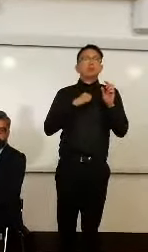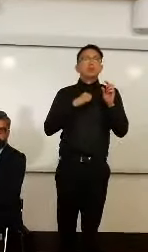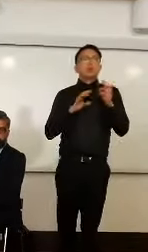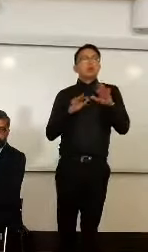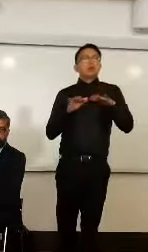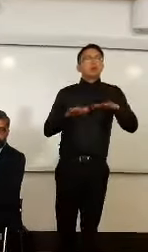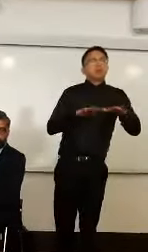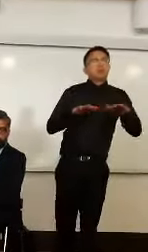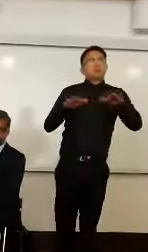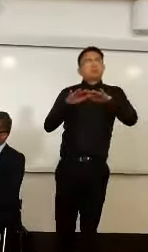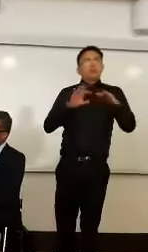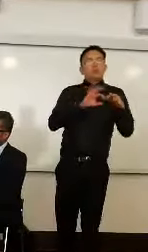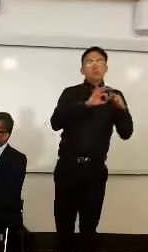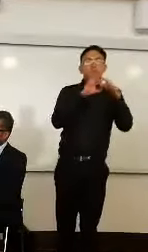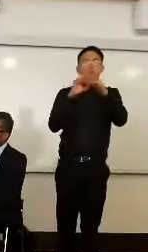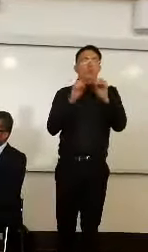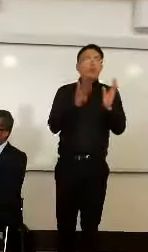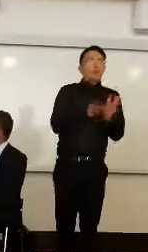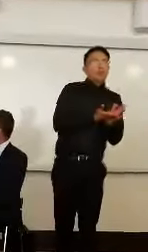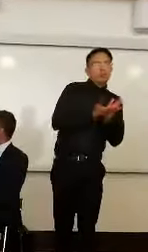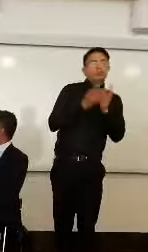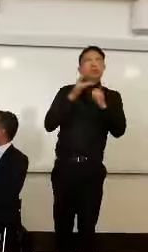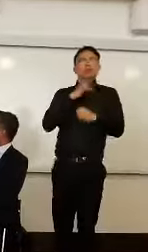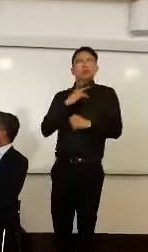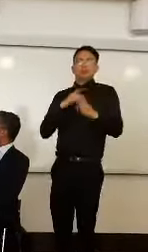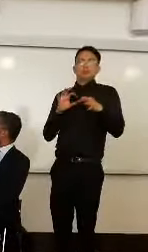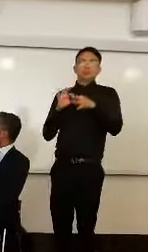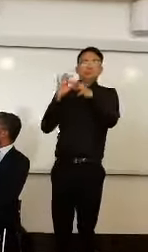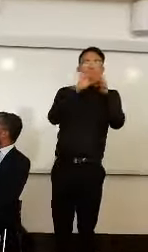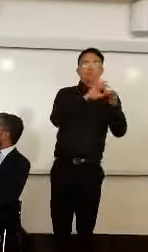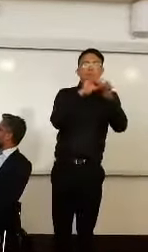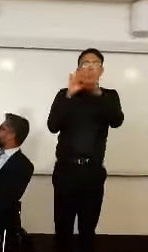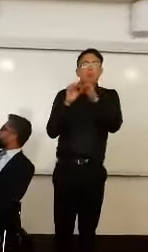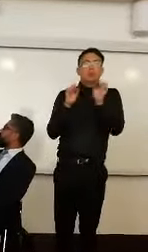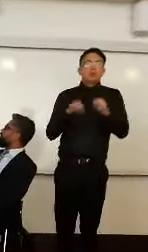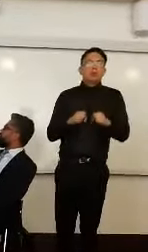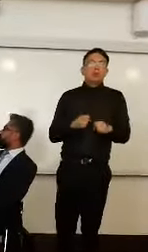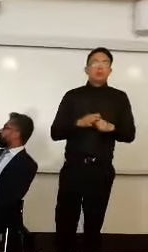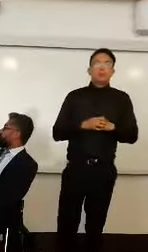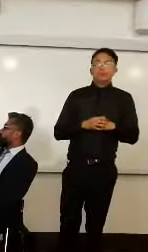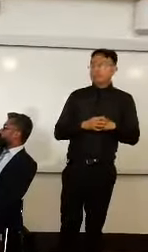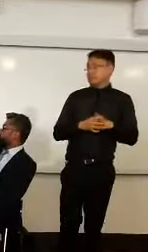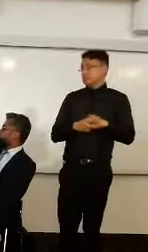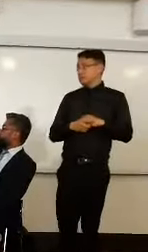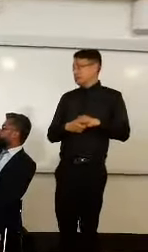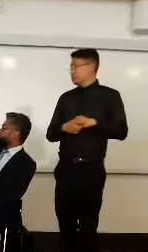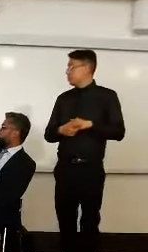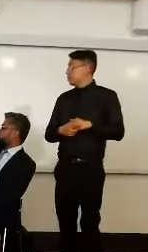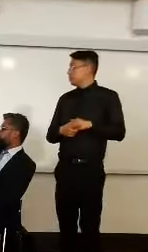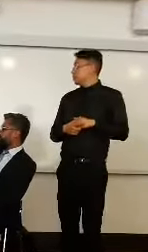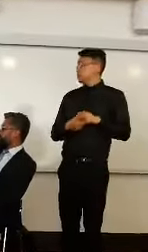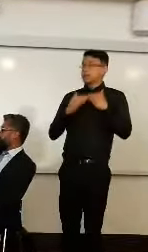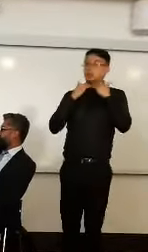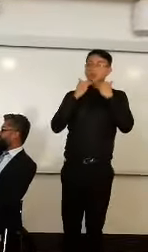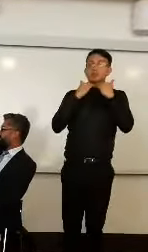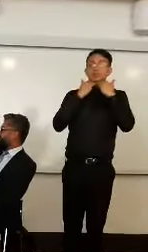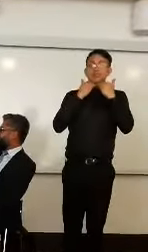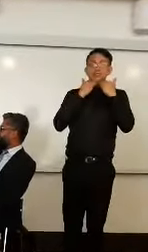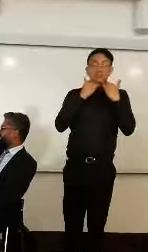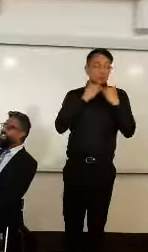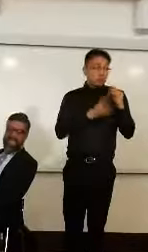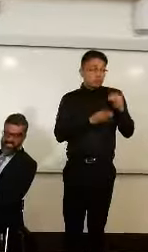y allá aplicamos estas acciones. ¿Listo? Creo que, no sé si tengamos más logros, Diego. No.